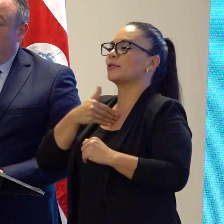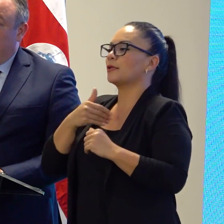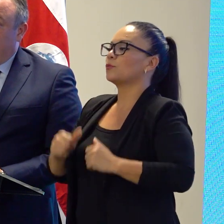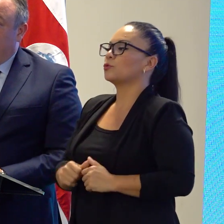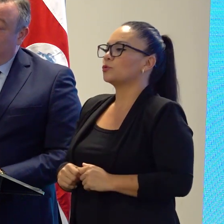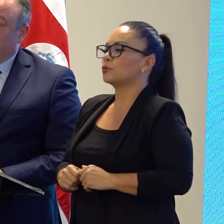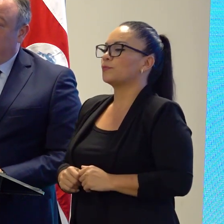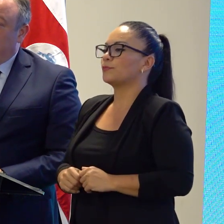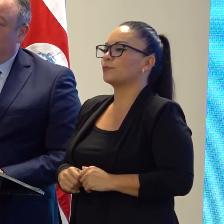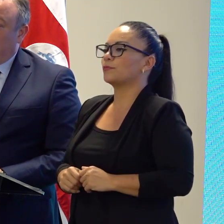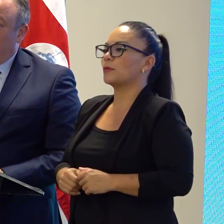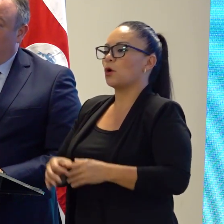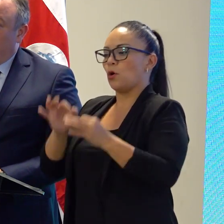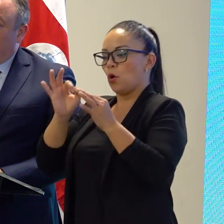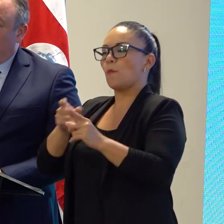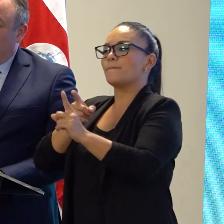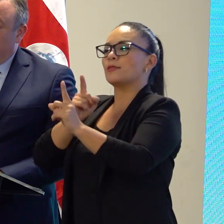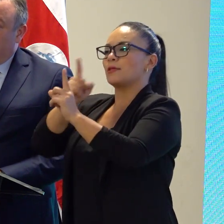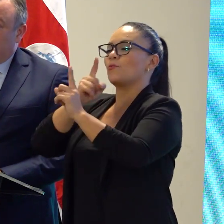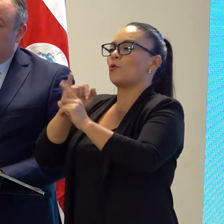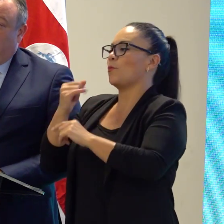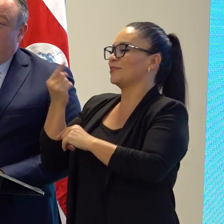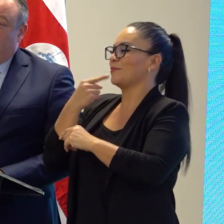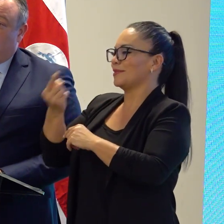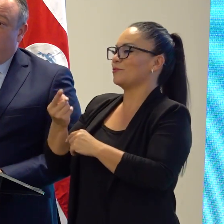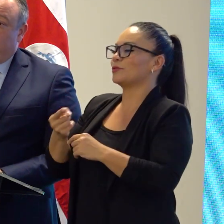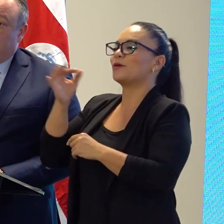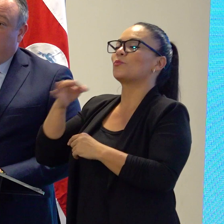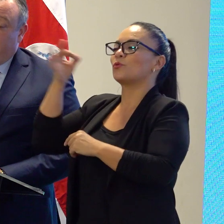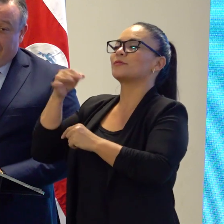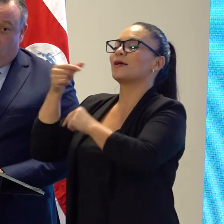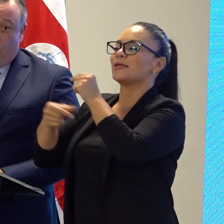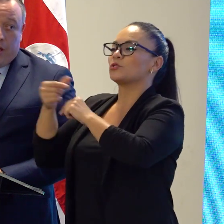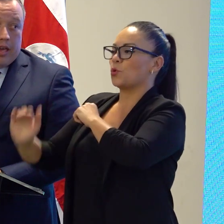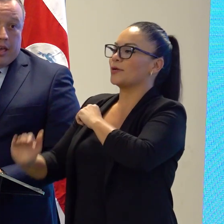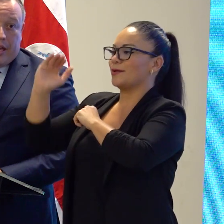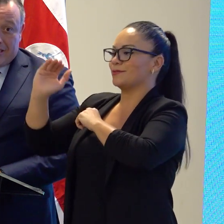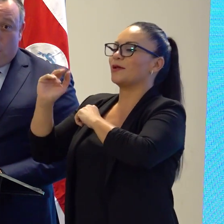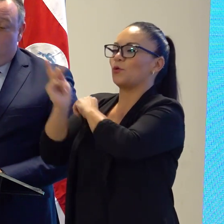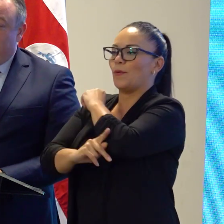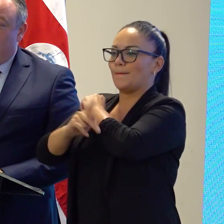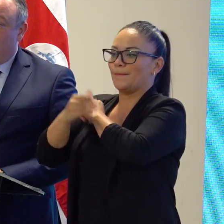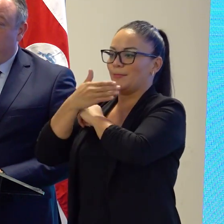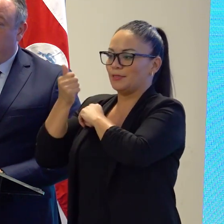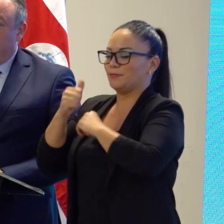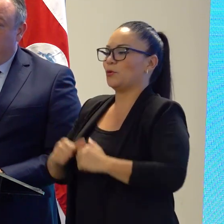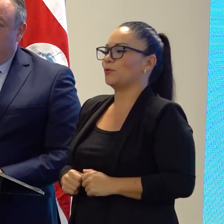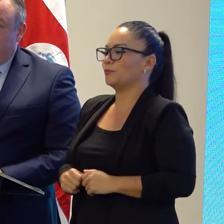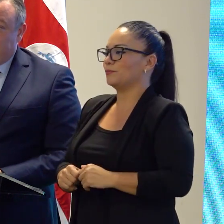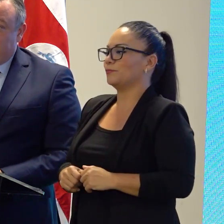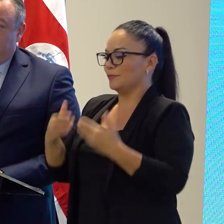el el afán y el firme objetivo como siempre lo decimos de que la próxima generación crezca en un país mejor